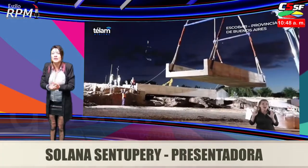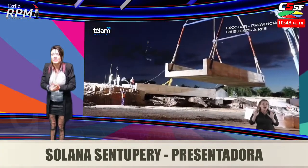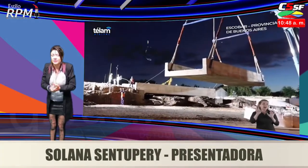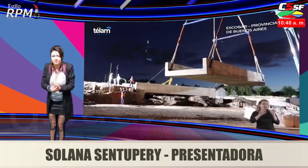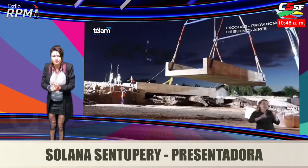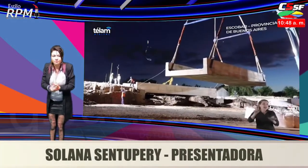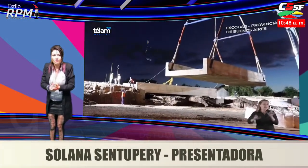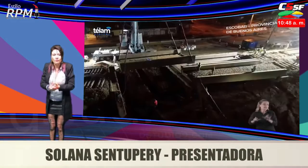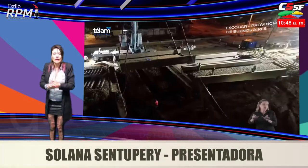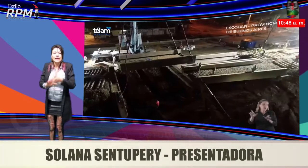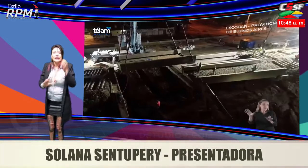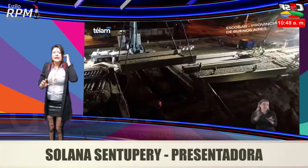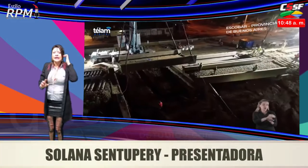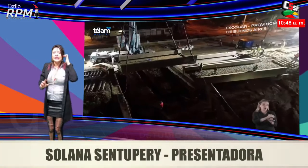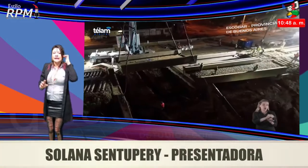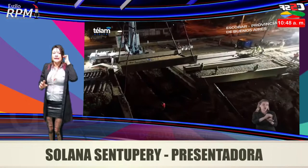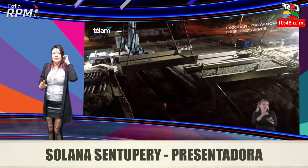Mitre.